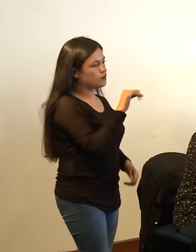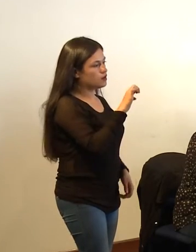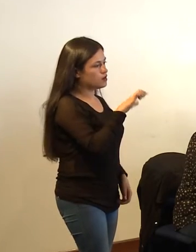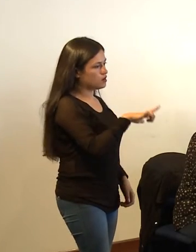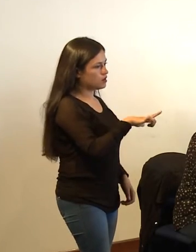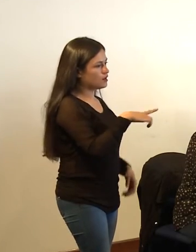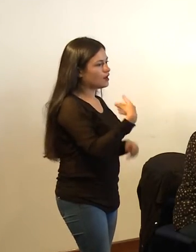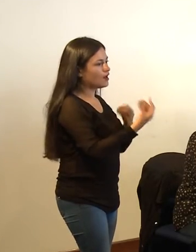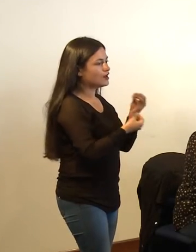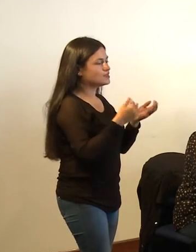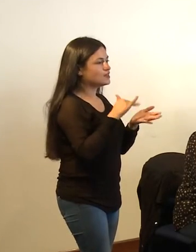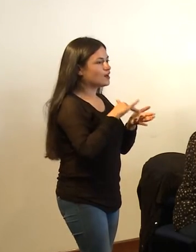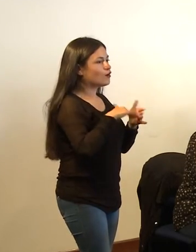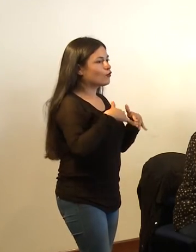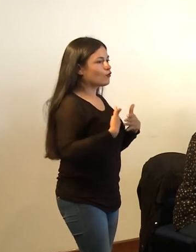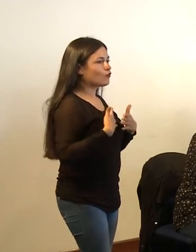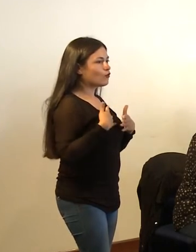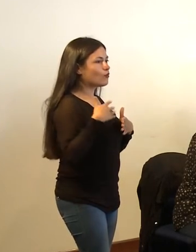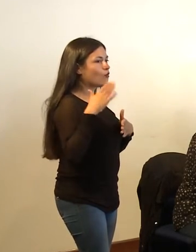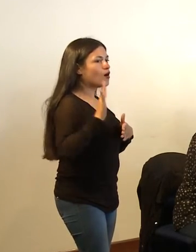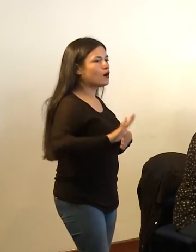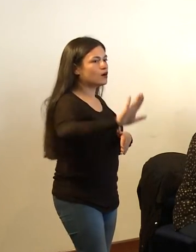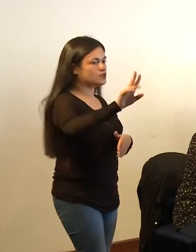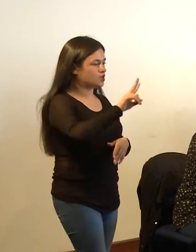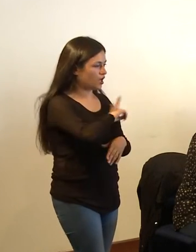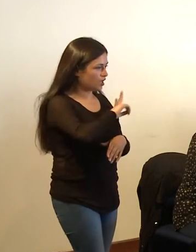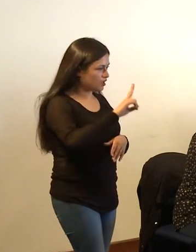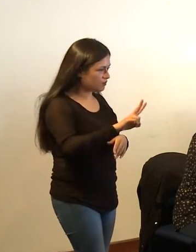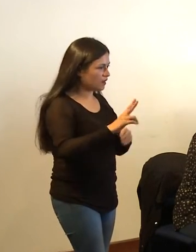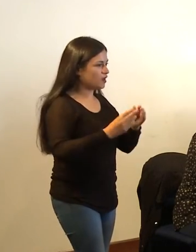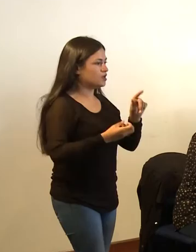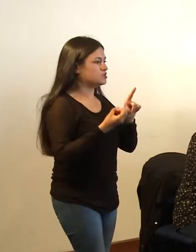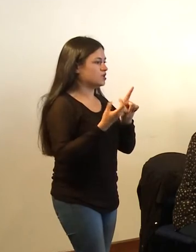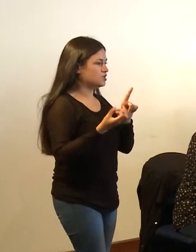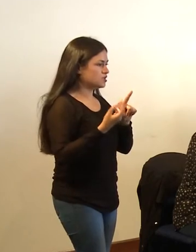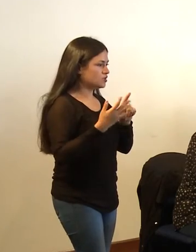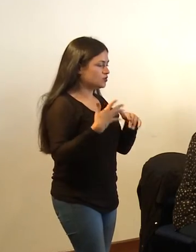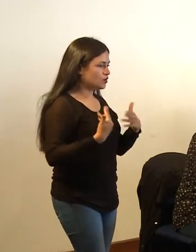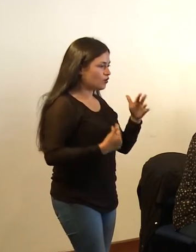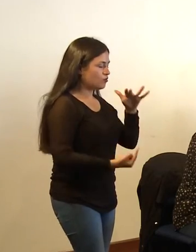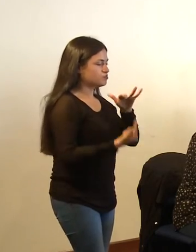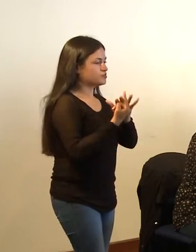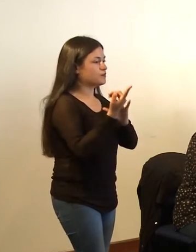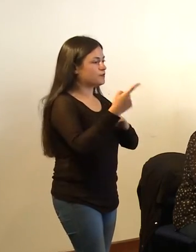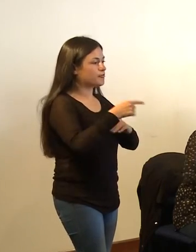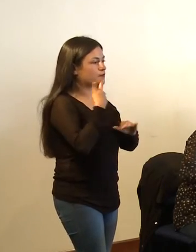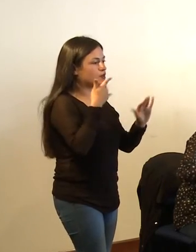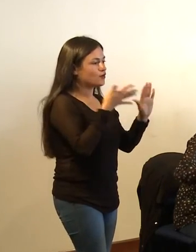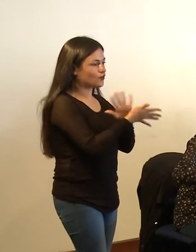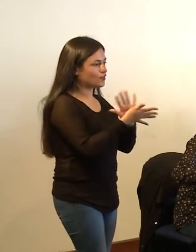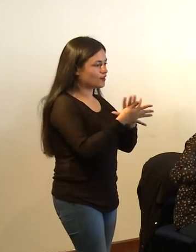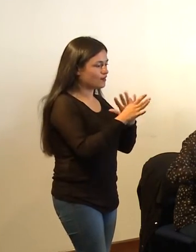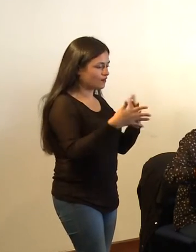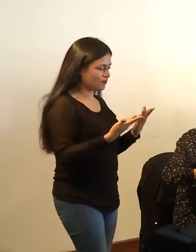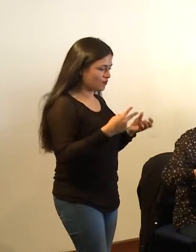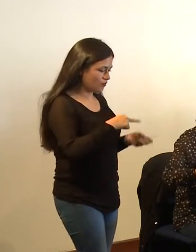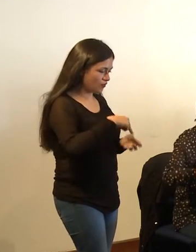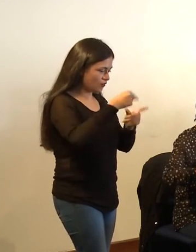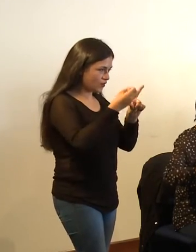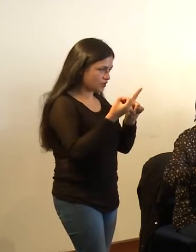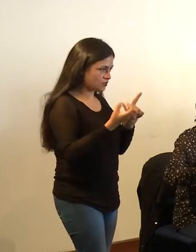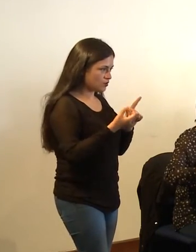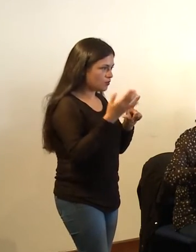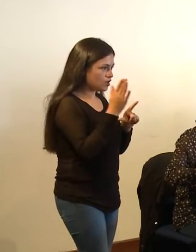nos hacía un recuento de cómo surgió allá y nos afirmaba claramente cómo la educación popular la están entendiendo